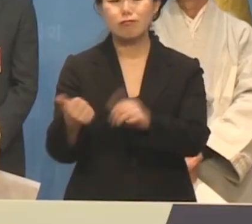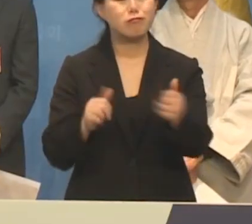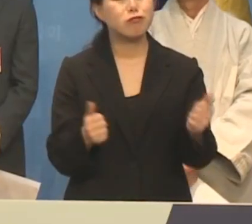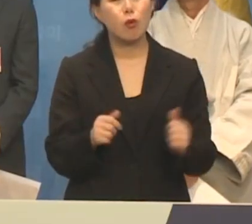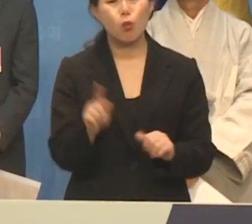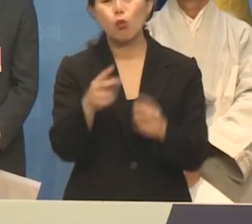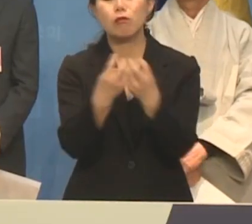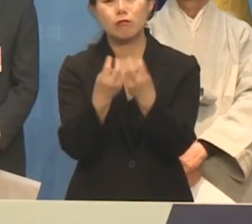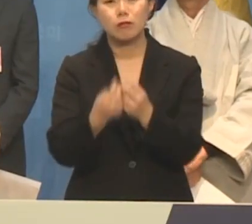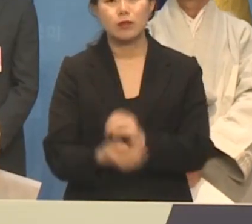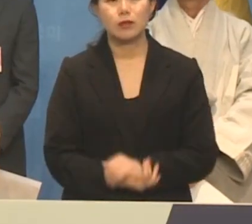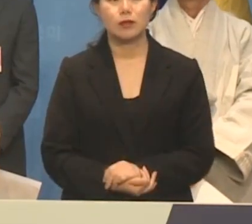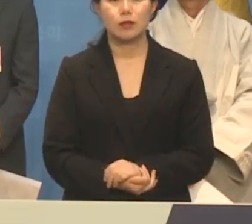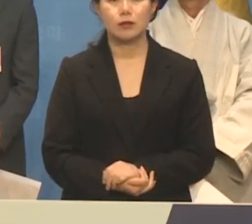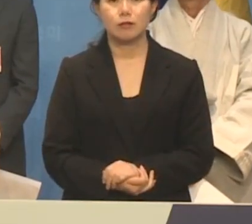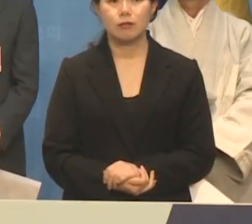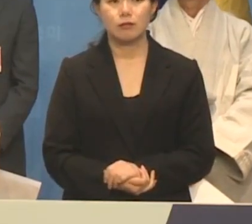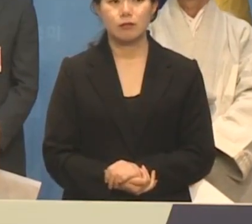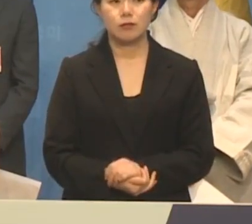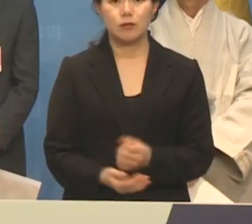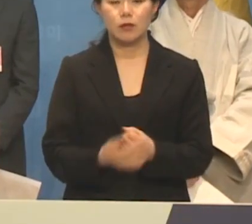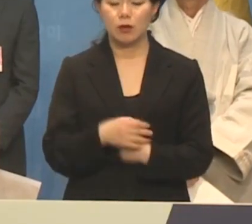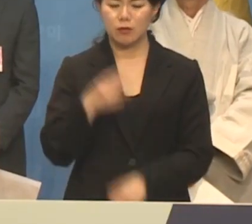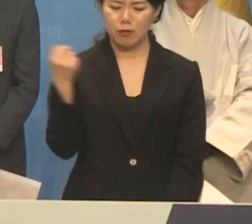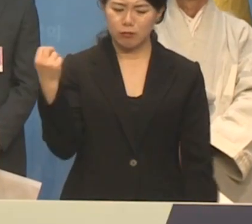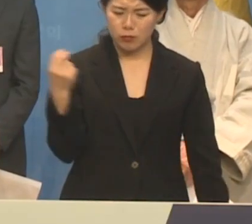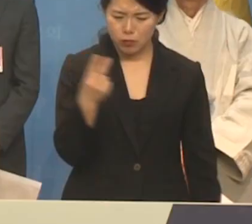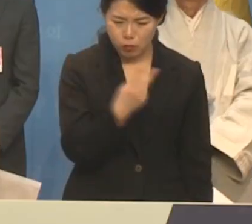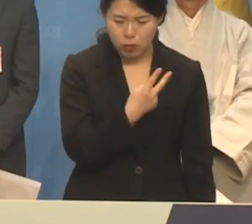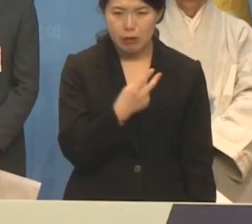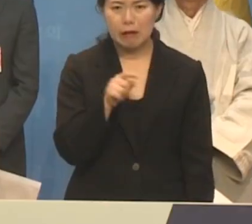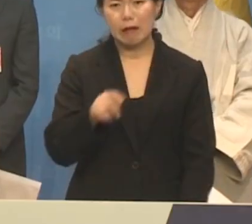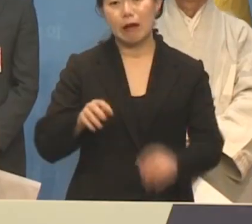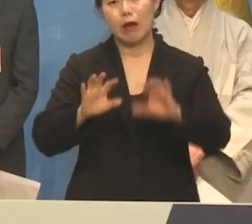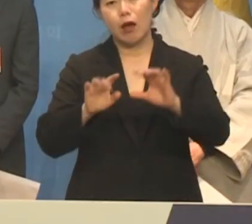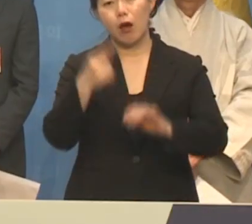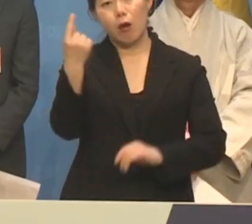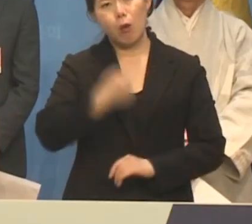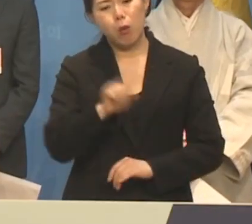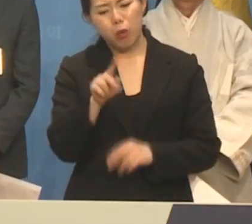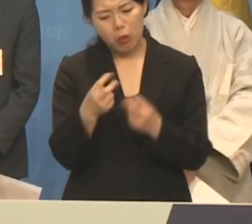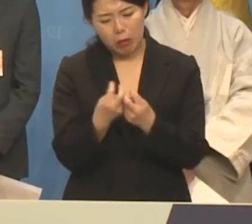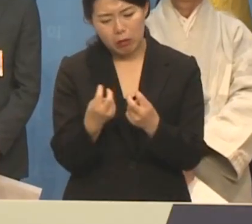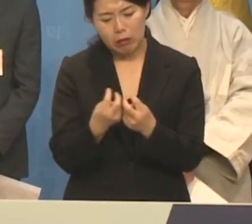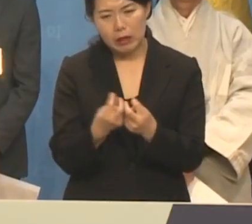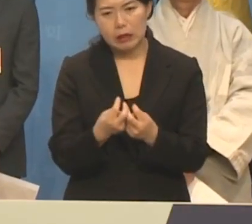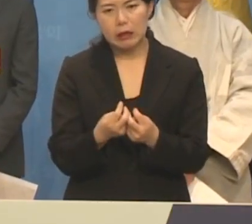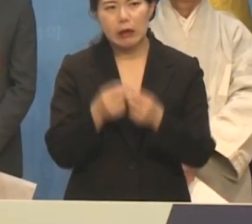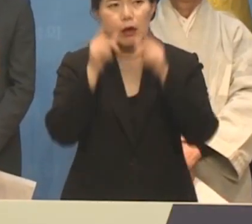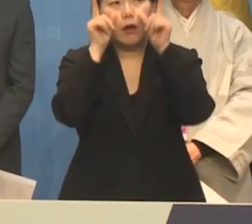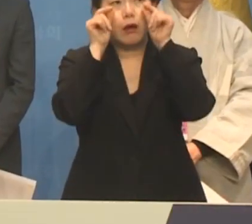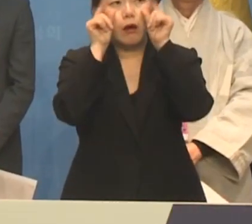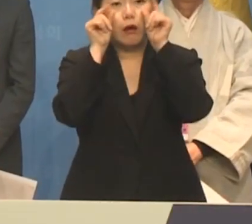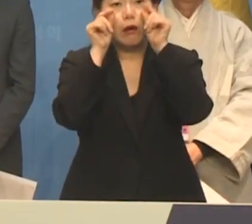합니까? 그래서 또 그런 세상이 오면 어떡하나. 밤잠이 안